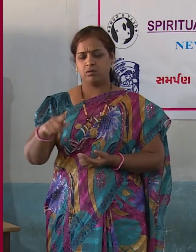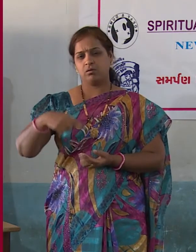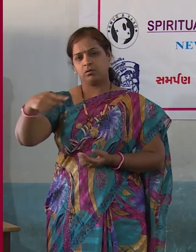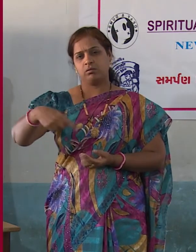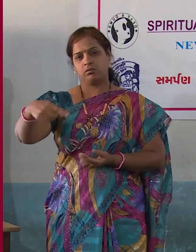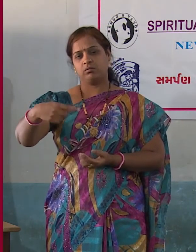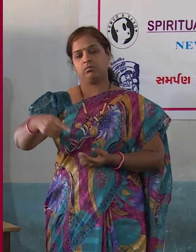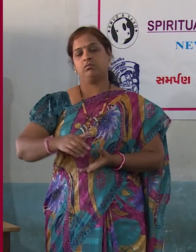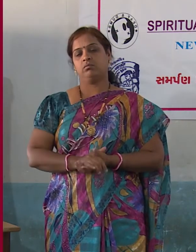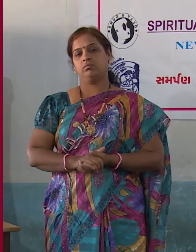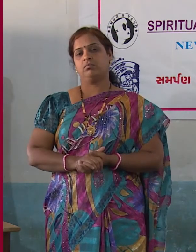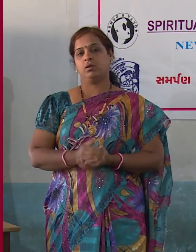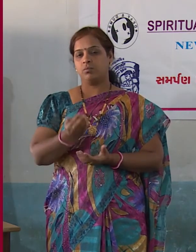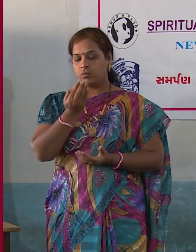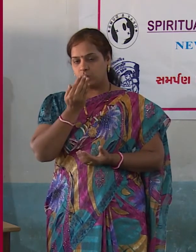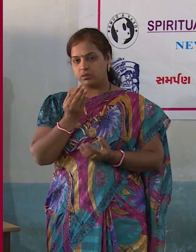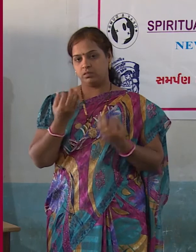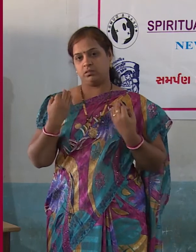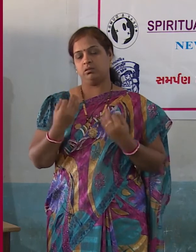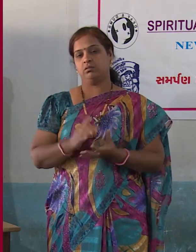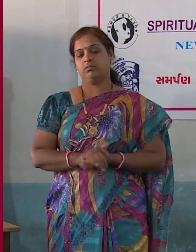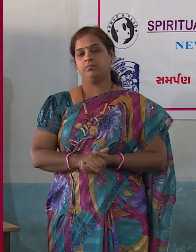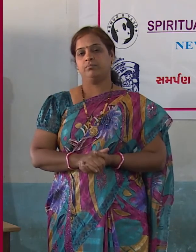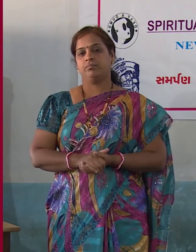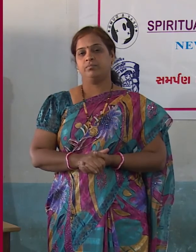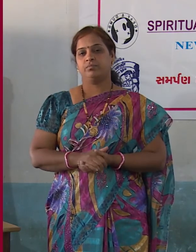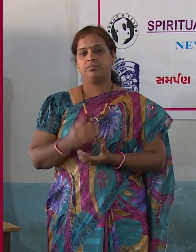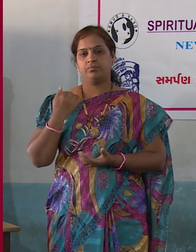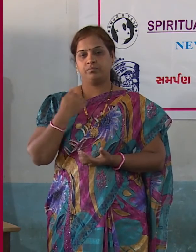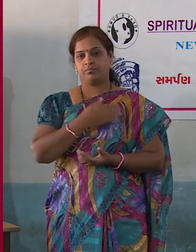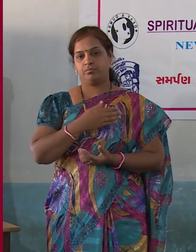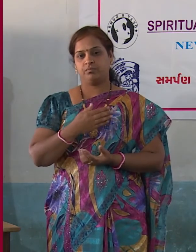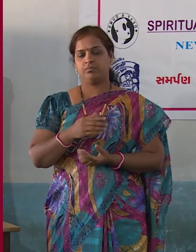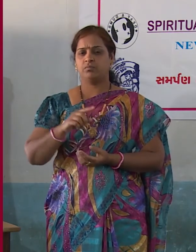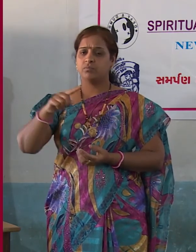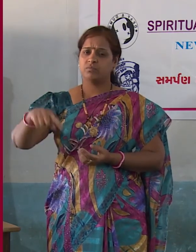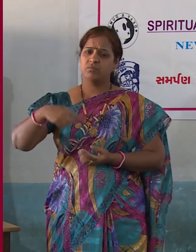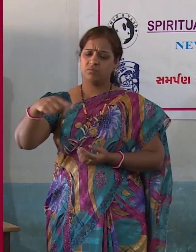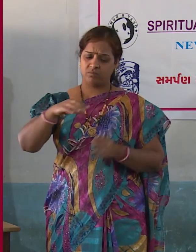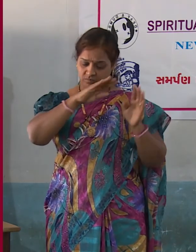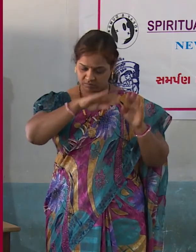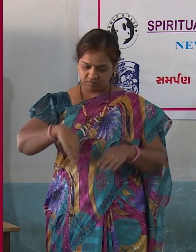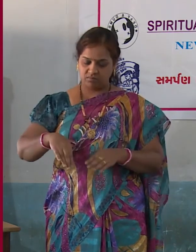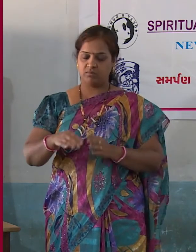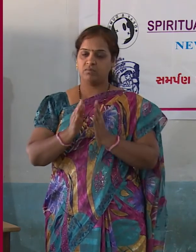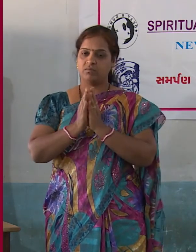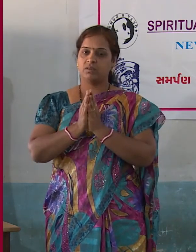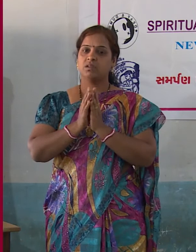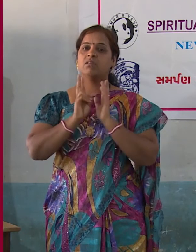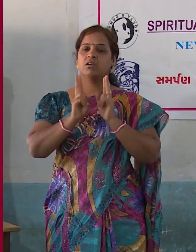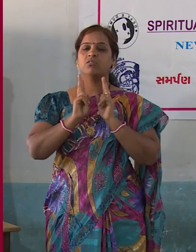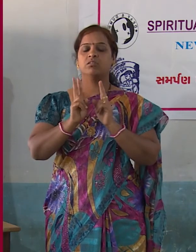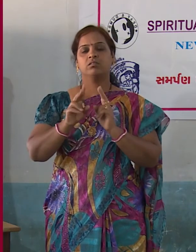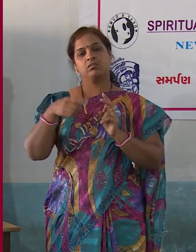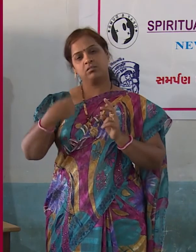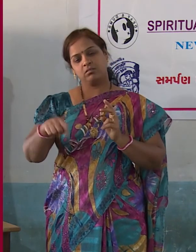फिर बुद्ध जी आए, बुद्ध धर्म की स्थापना की। क्राइस्ट जी आए, क्रिश्चियन धर्म की स्थापना की। फिर शंकराचार्य जी आए, संन्यास धर्म